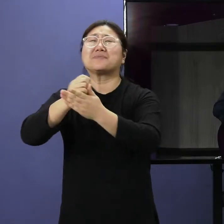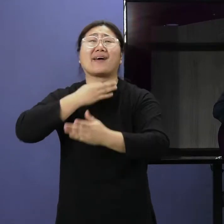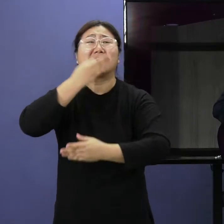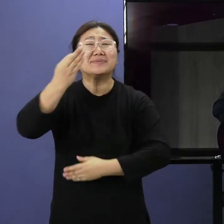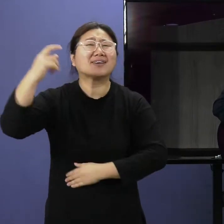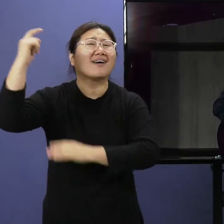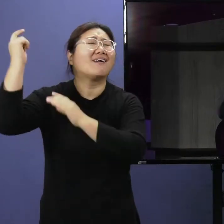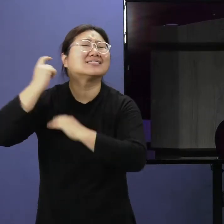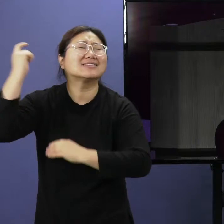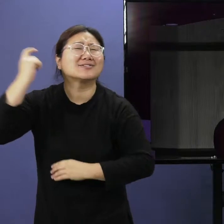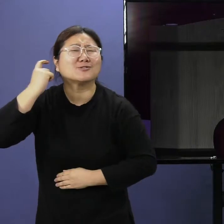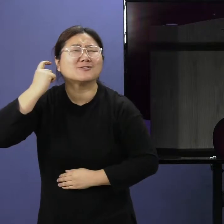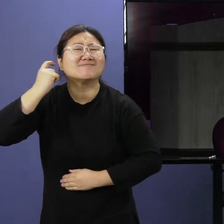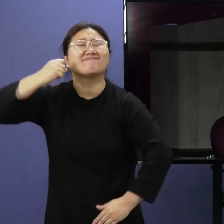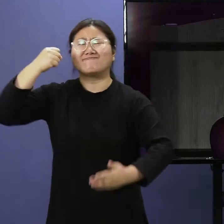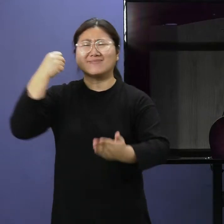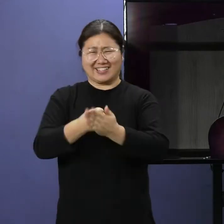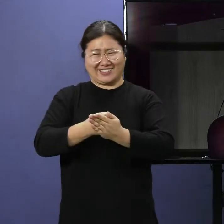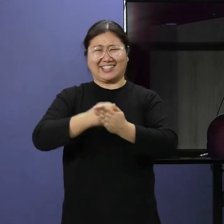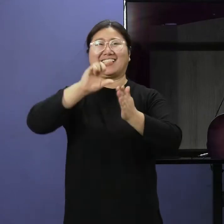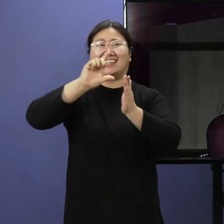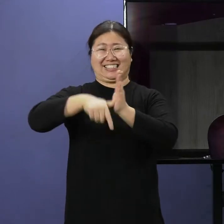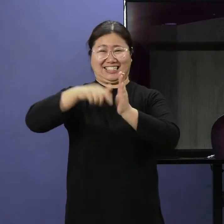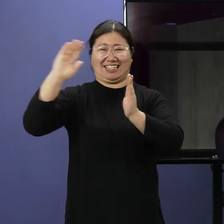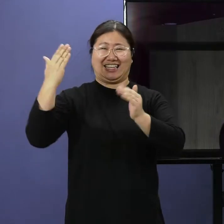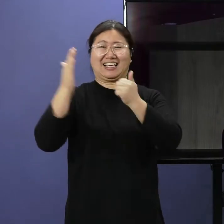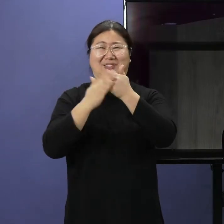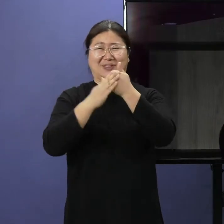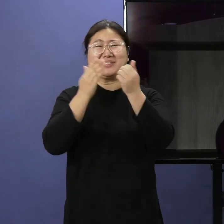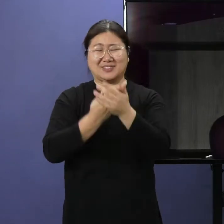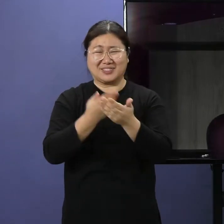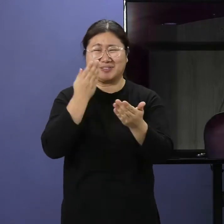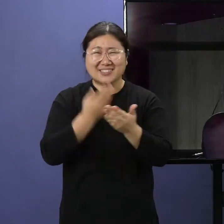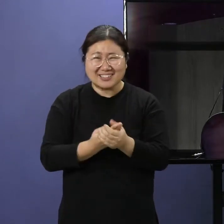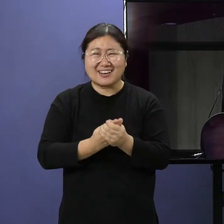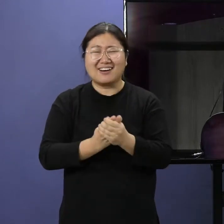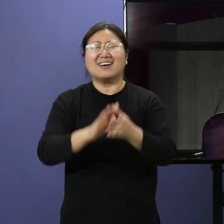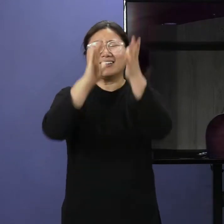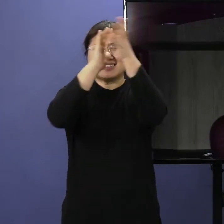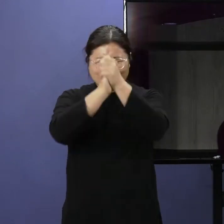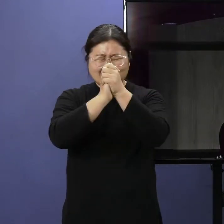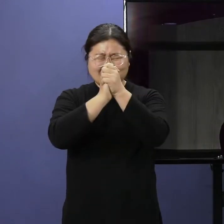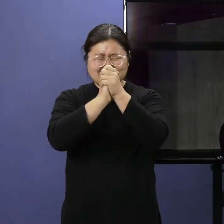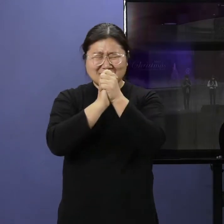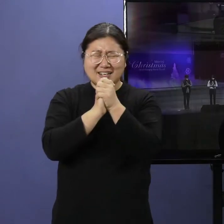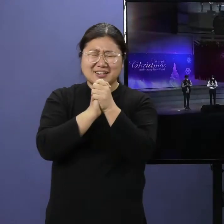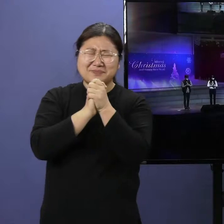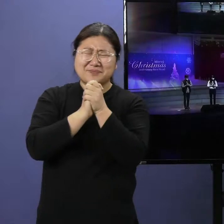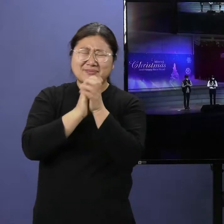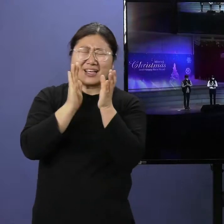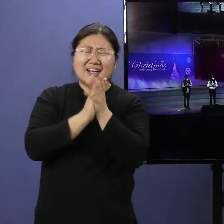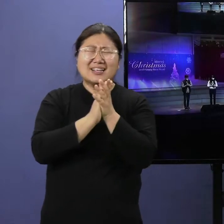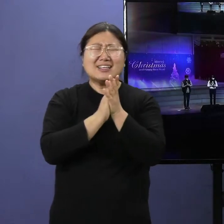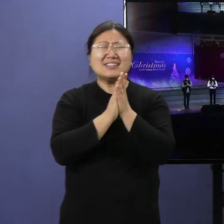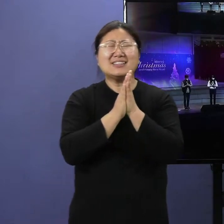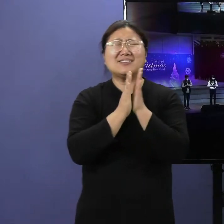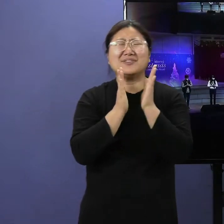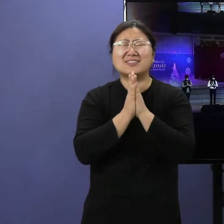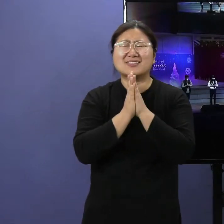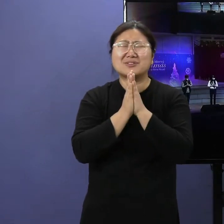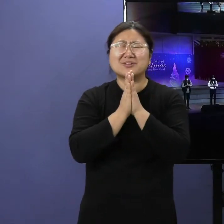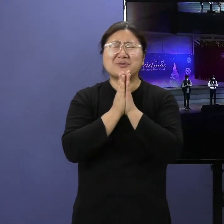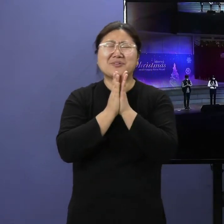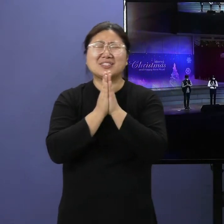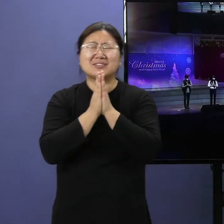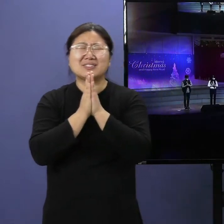역사하여 주시옵소서. 이 시간에 다 함께 통성으로 주님 앞에 기도하며 나가기 원합니다. 기도하겠습니다. 아버님, 오늘도 이 시간에 주님 앞에